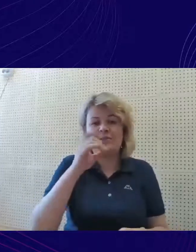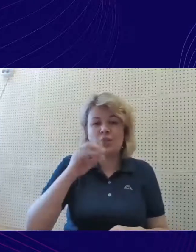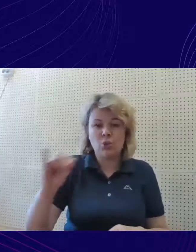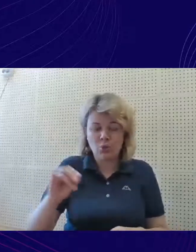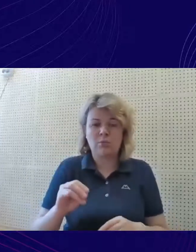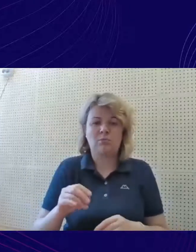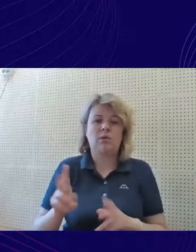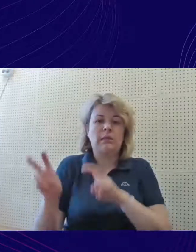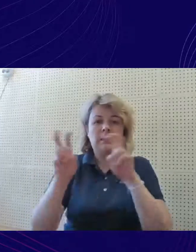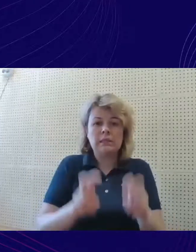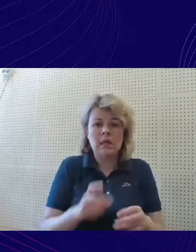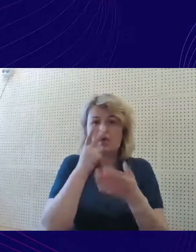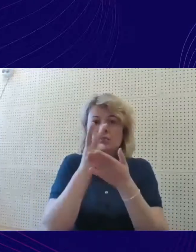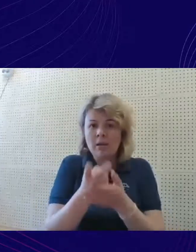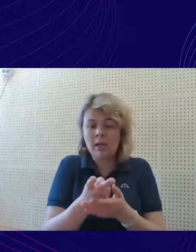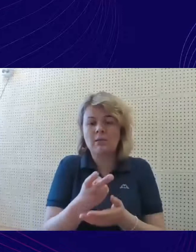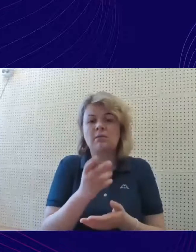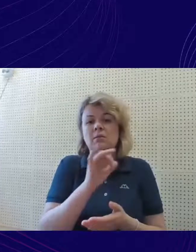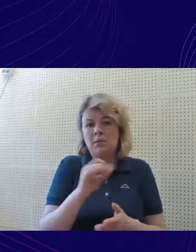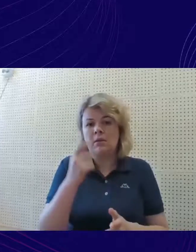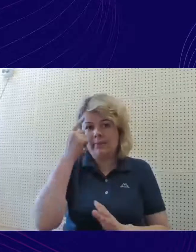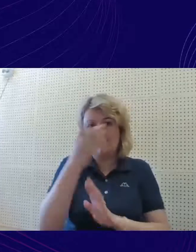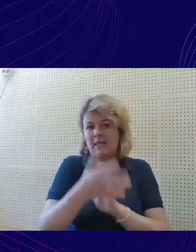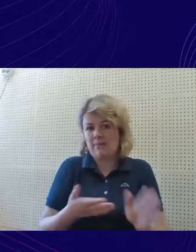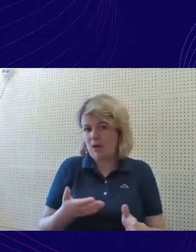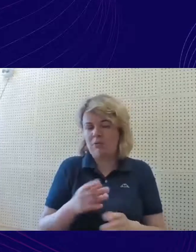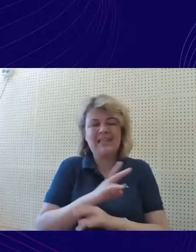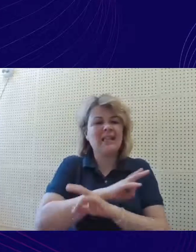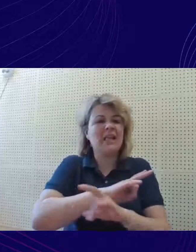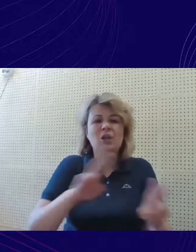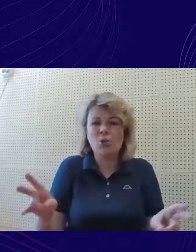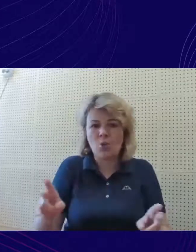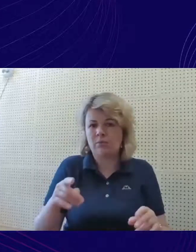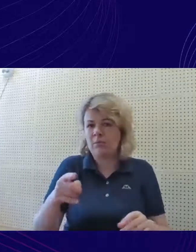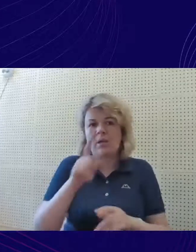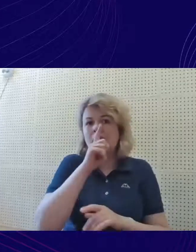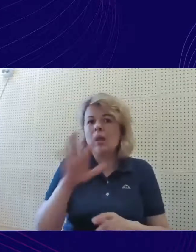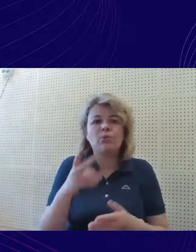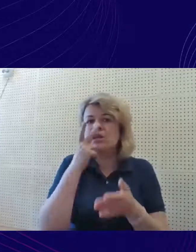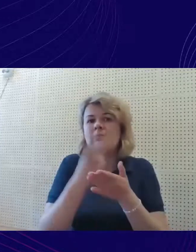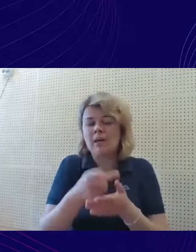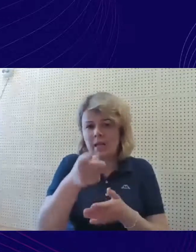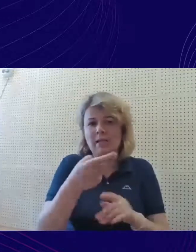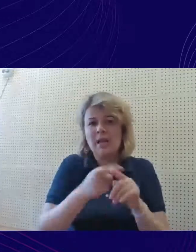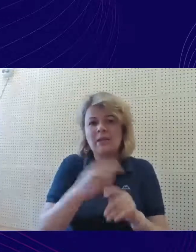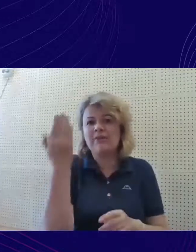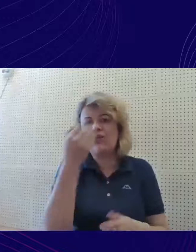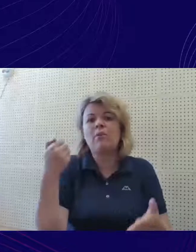и понимают, что ни за что на свете никто ее не досмотрит до этого финала, просто потому